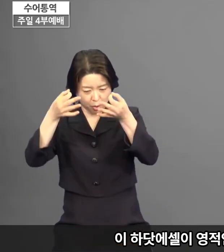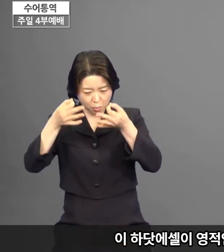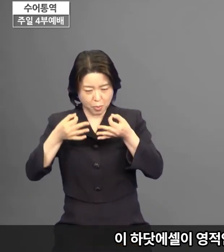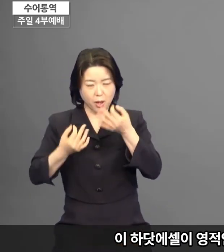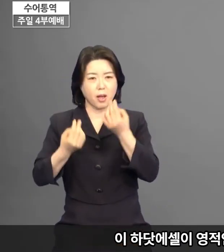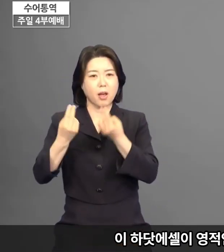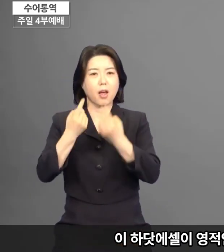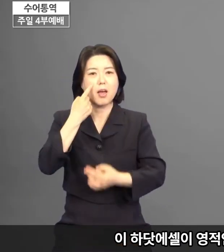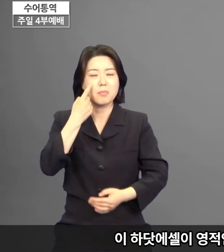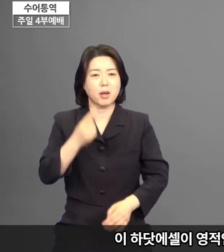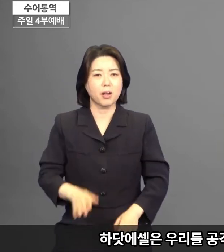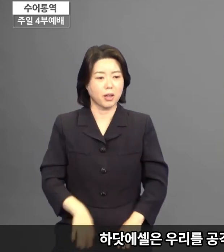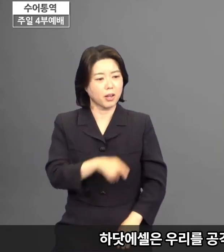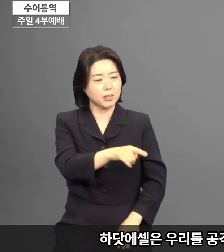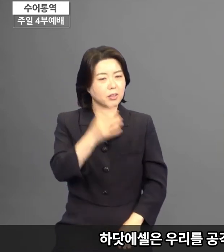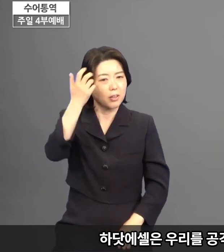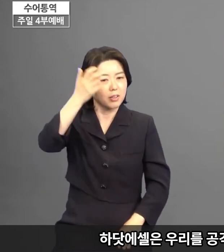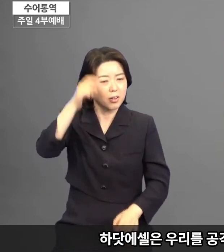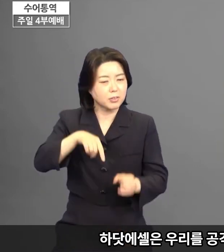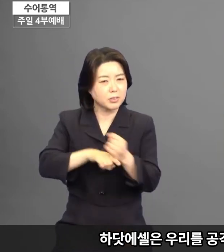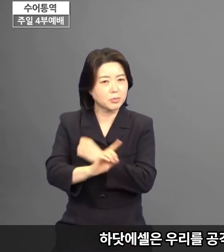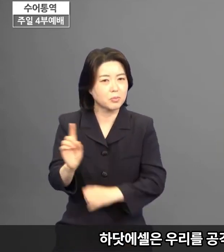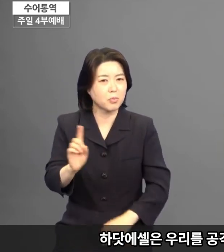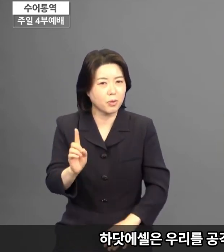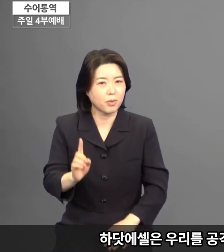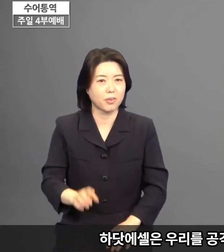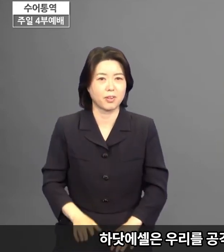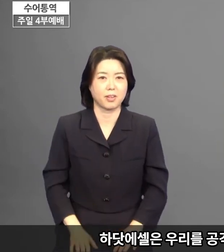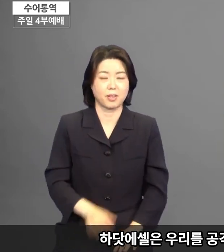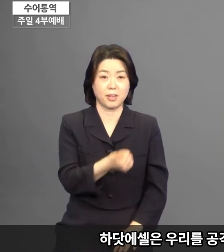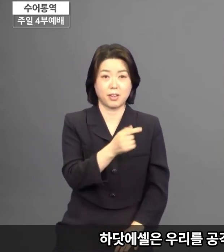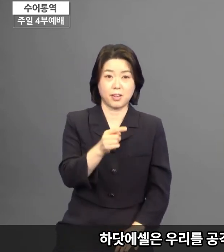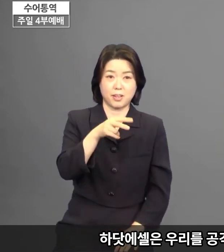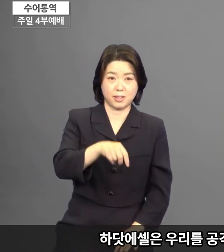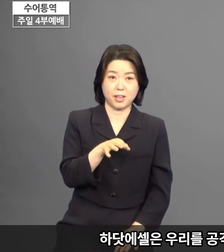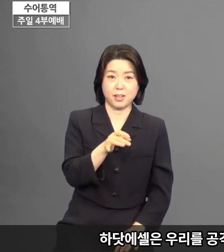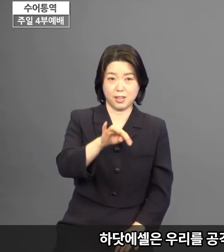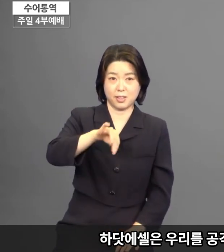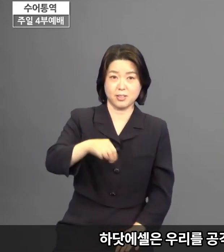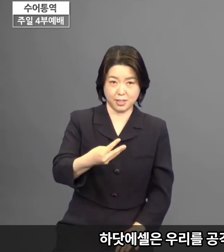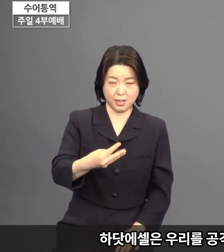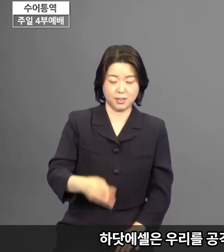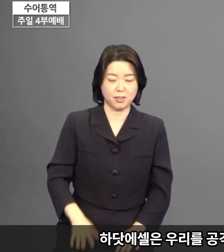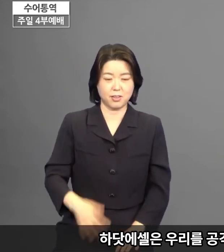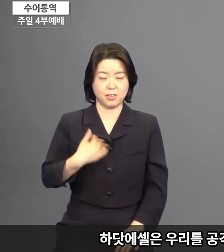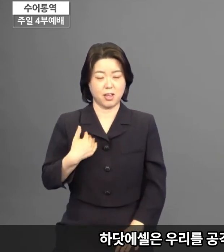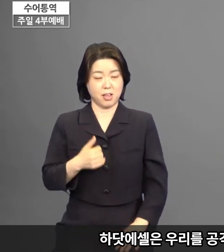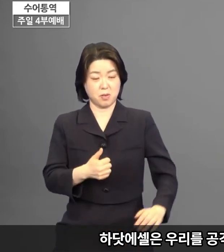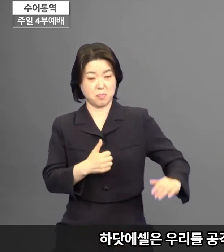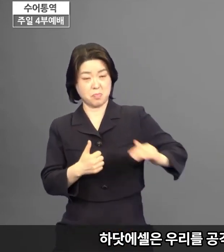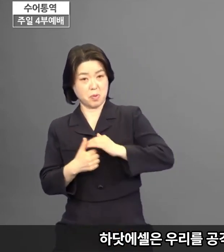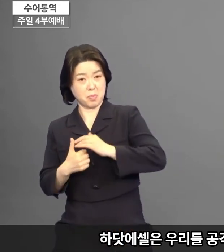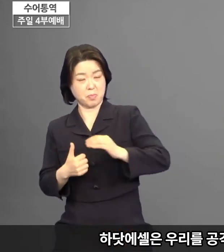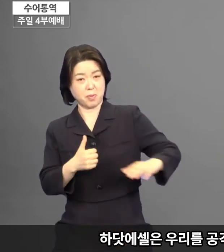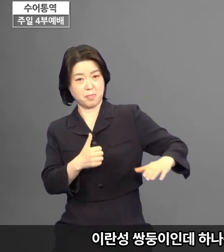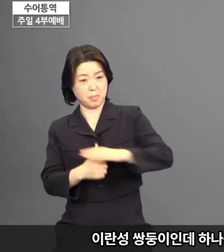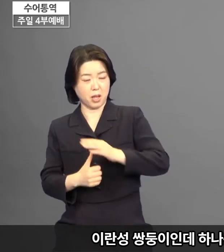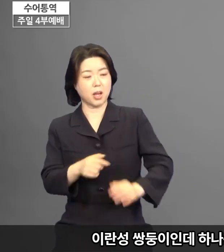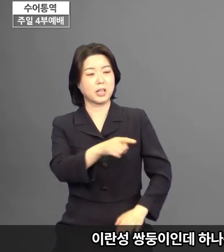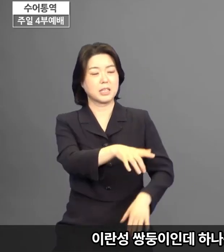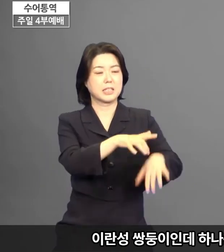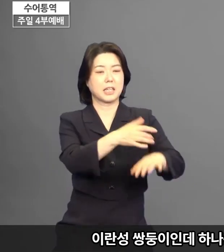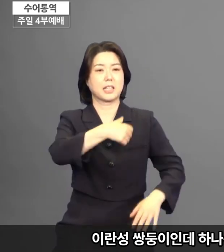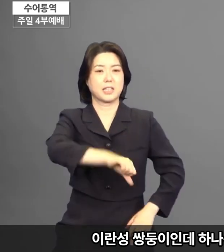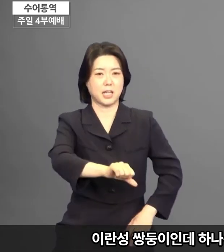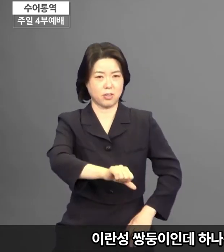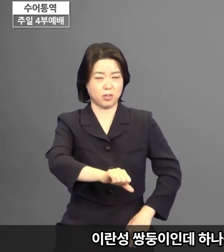의미가 무엇일까요? 하닷에셀은 우리를 공격하는 사탄의 이 자녀입니다.